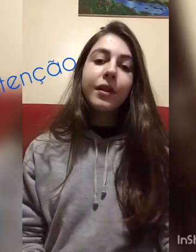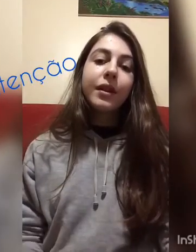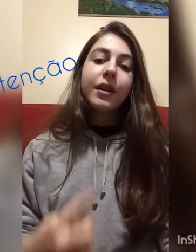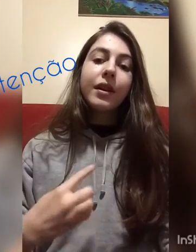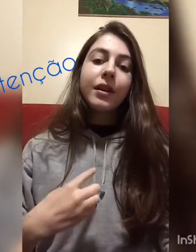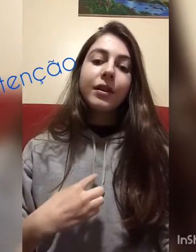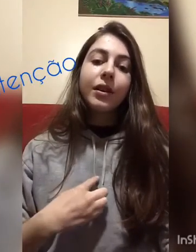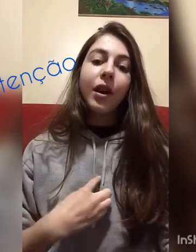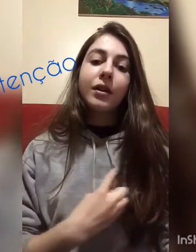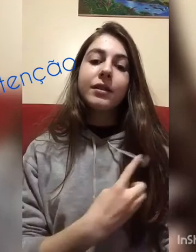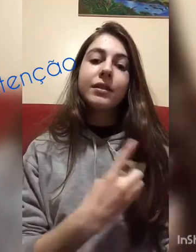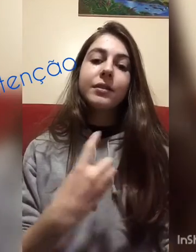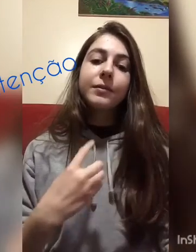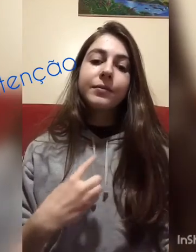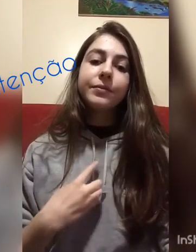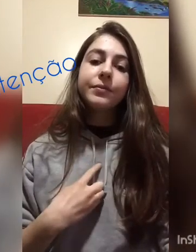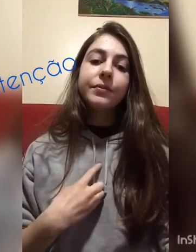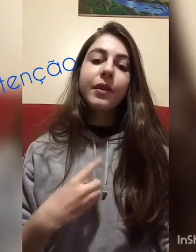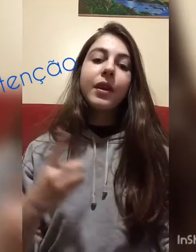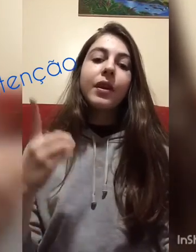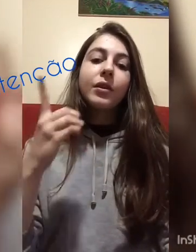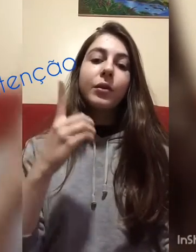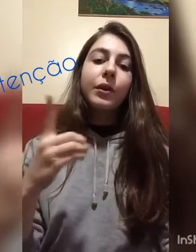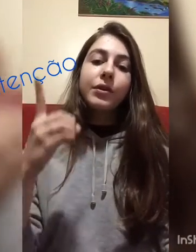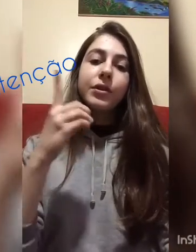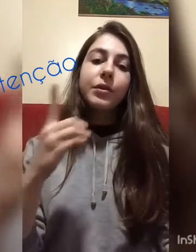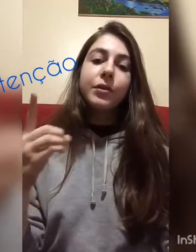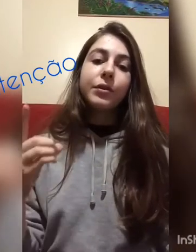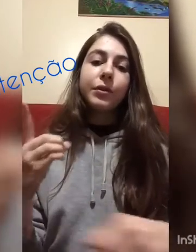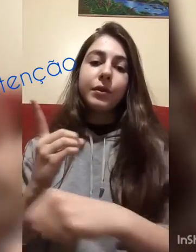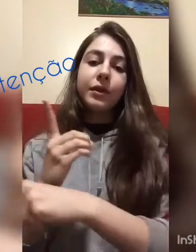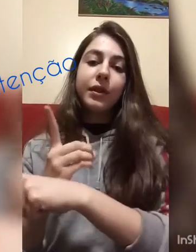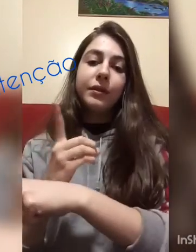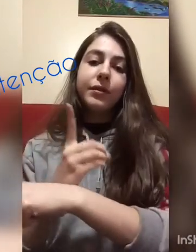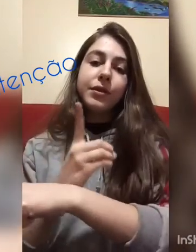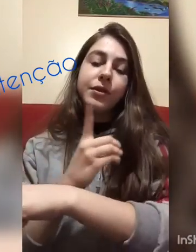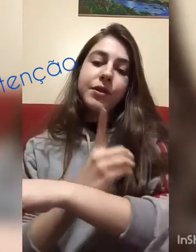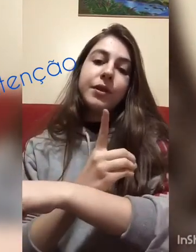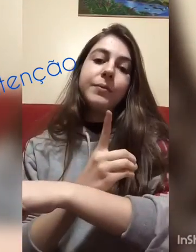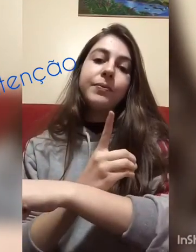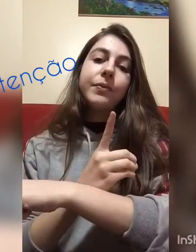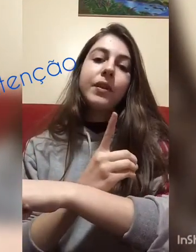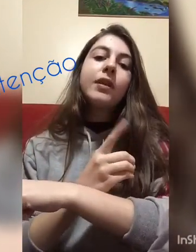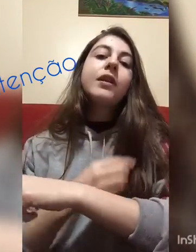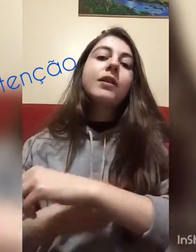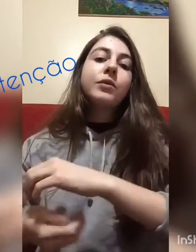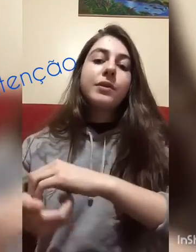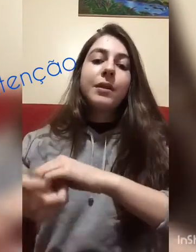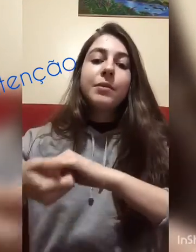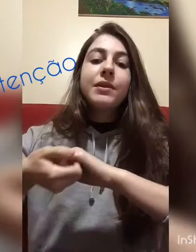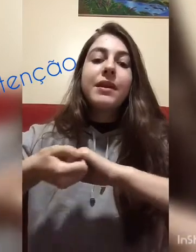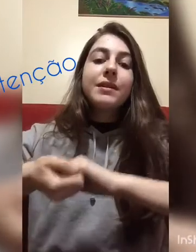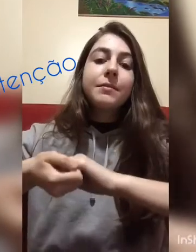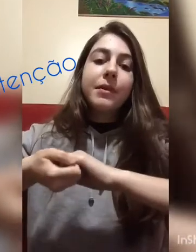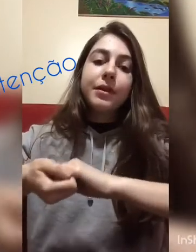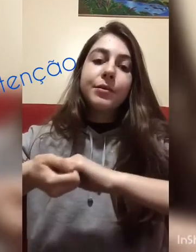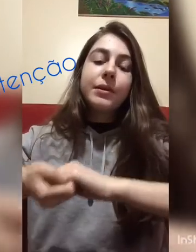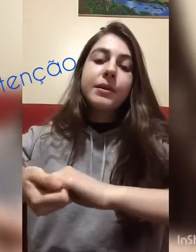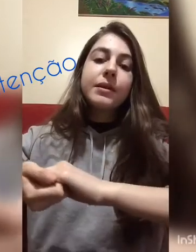Nós, do Instituto Ivoti, nos damos as mãos